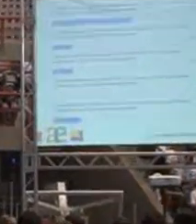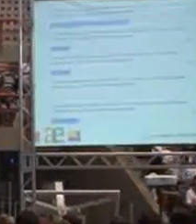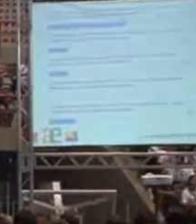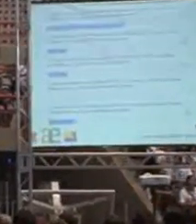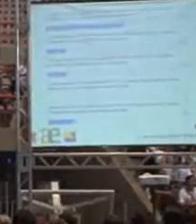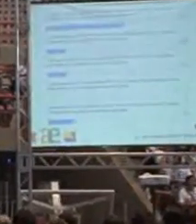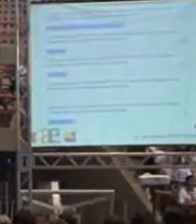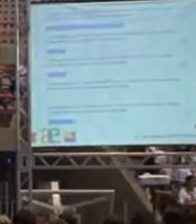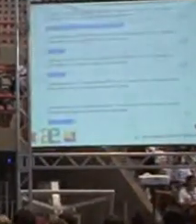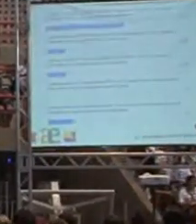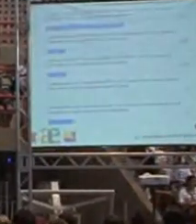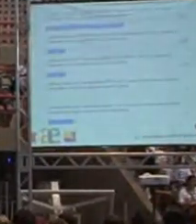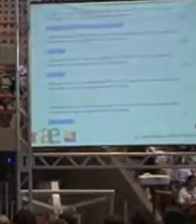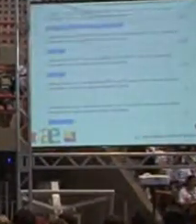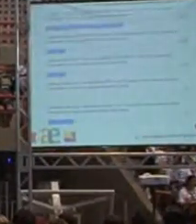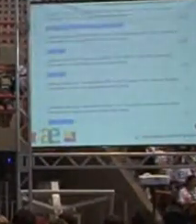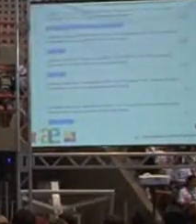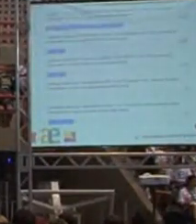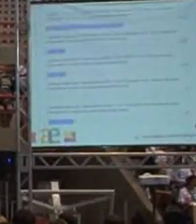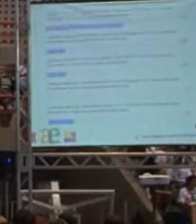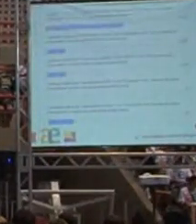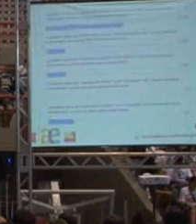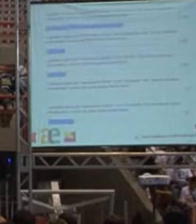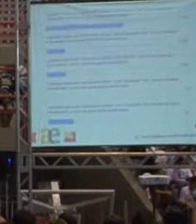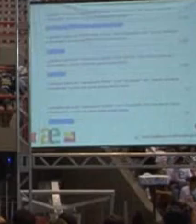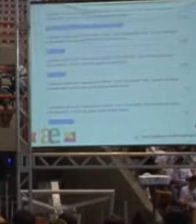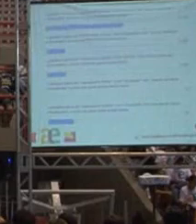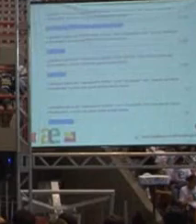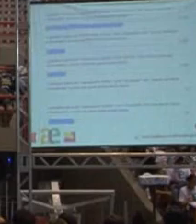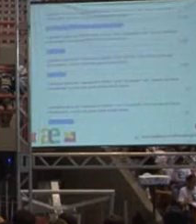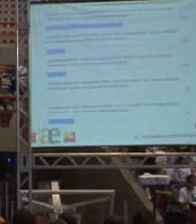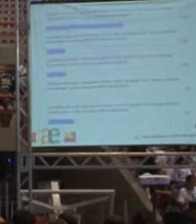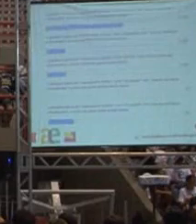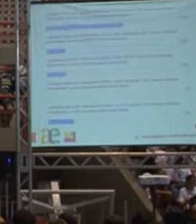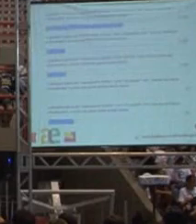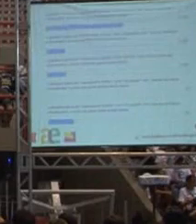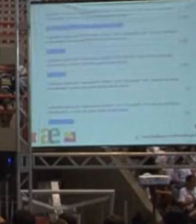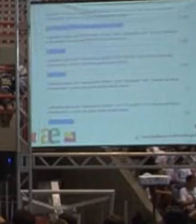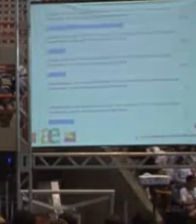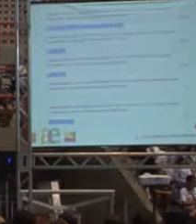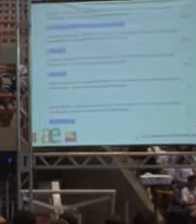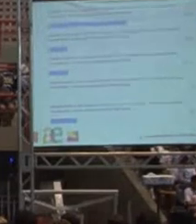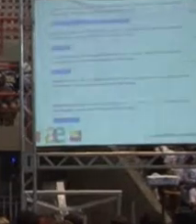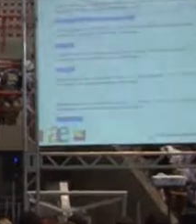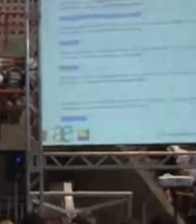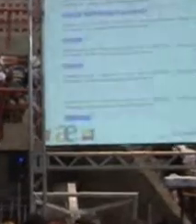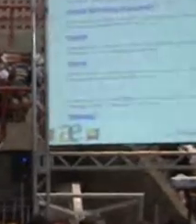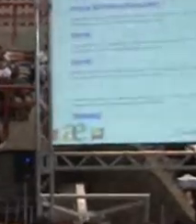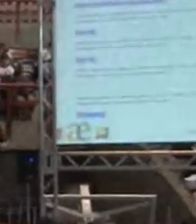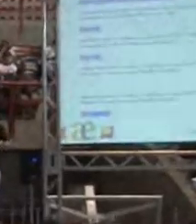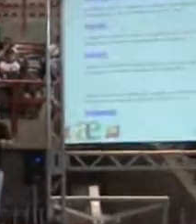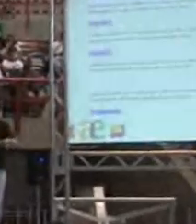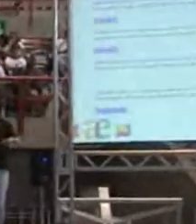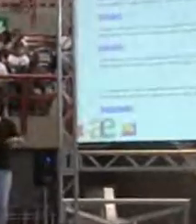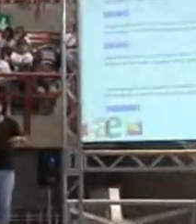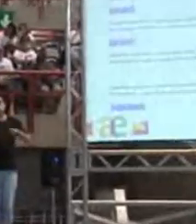lado? Aquelas anotações valem ouro. Então, física marginal. Você